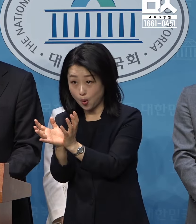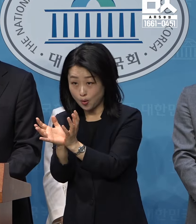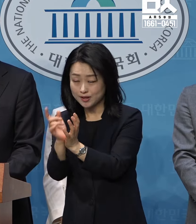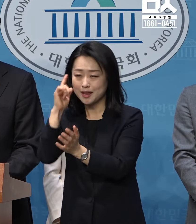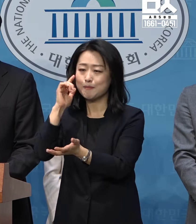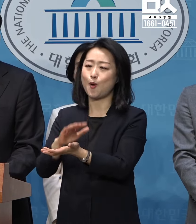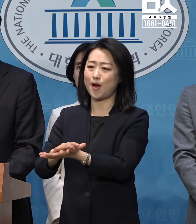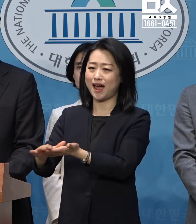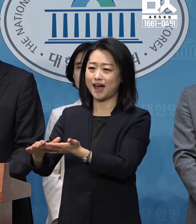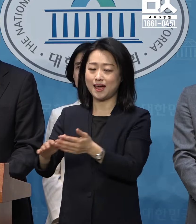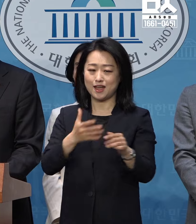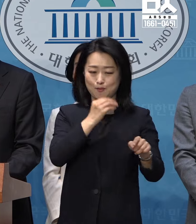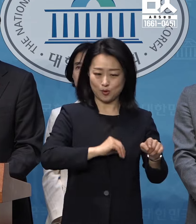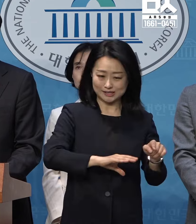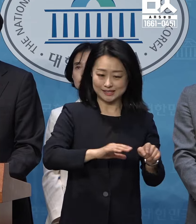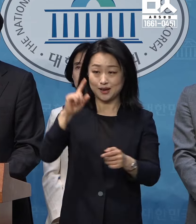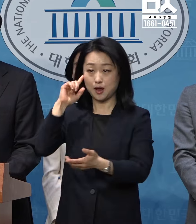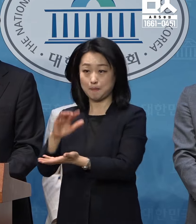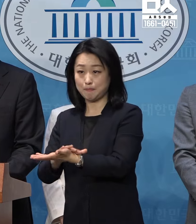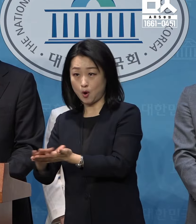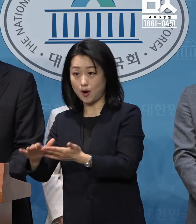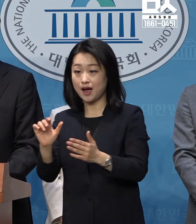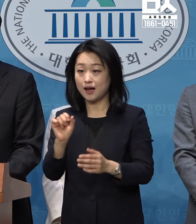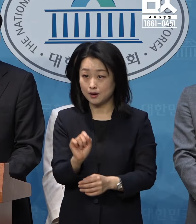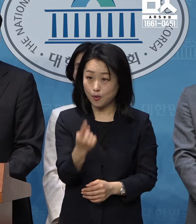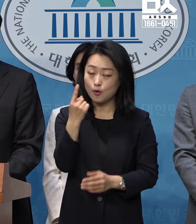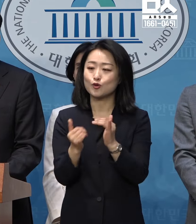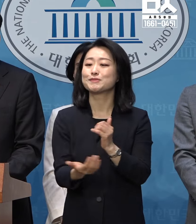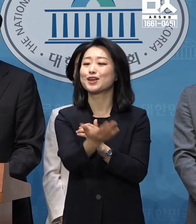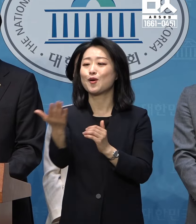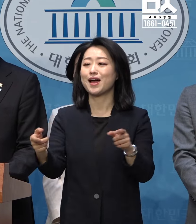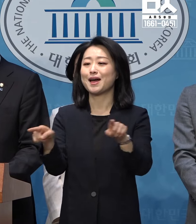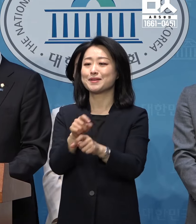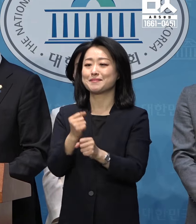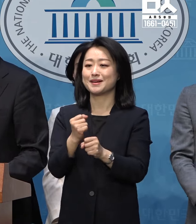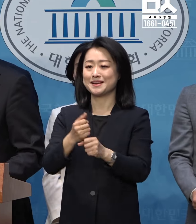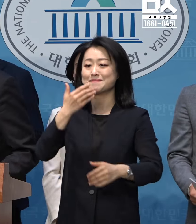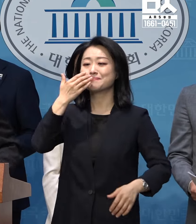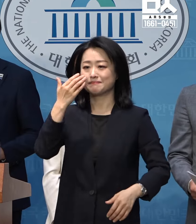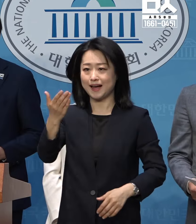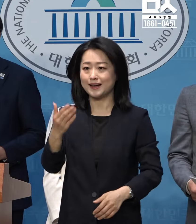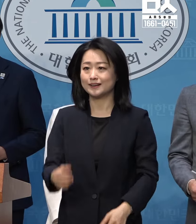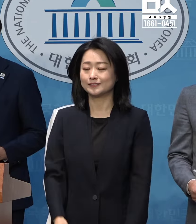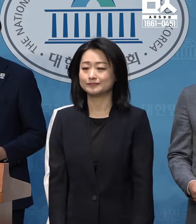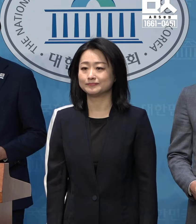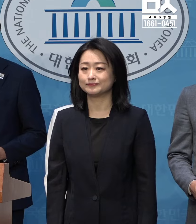복지와 평화라는 든든한 삶의 기반을 국민과 함께 만들겠습니다.